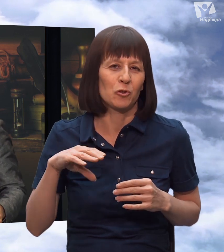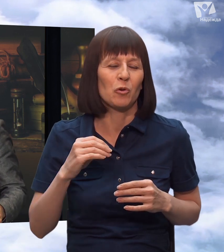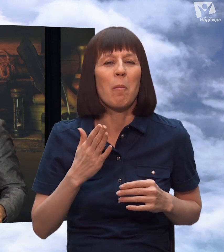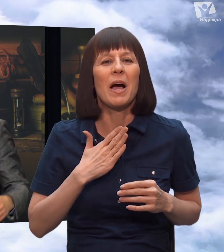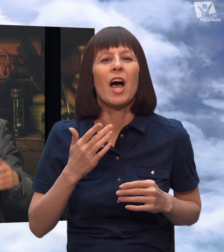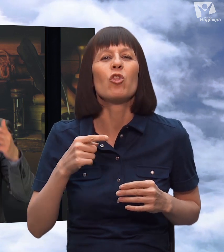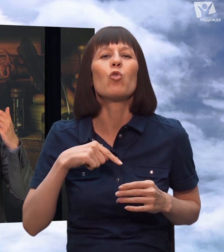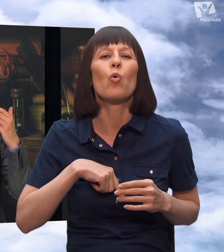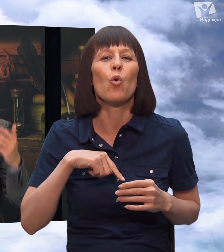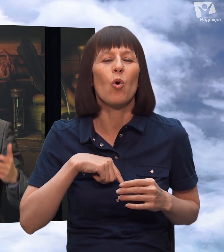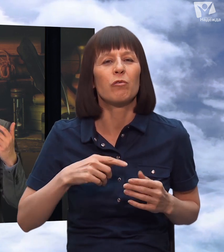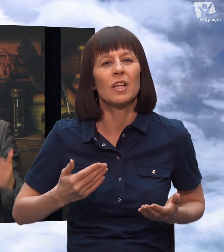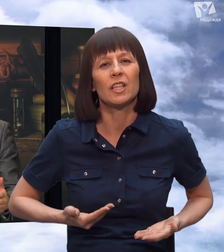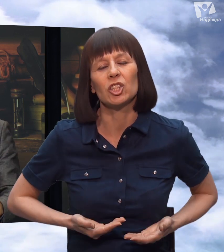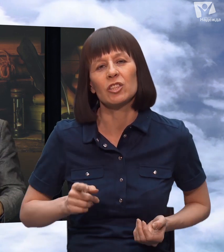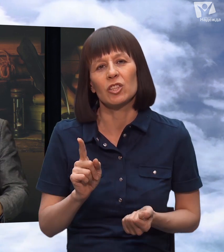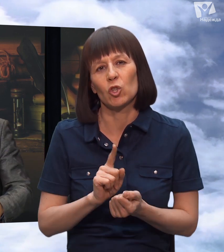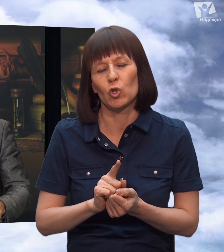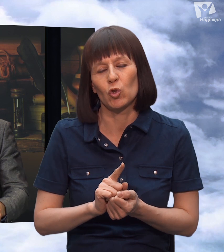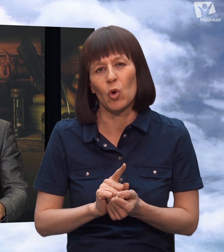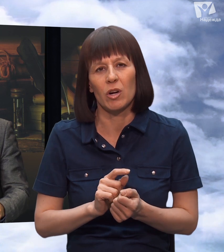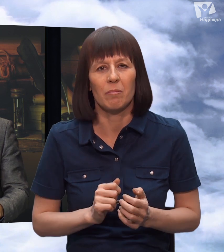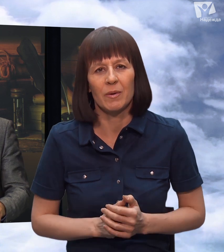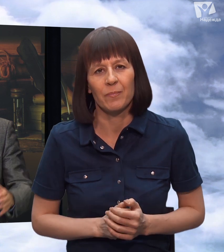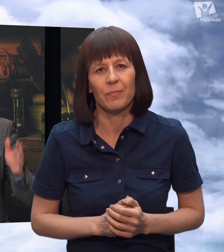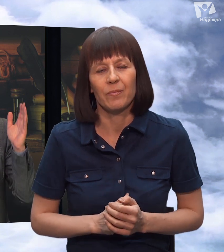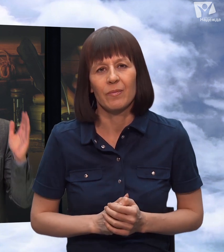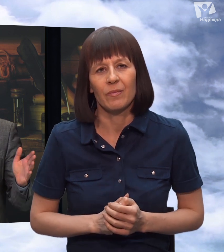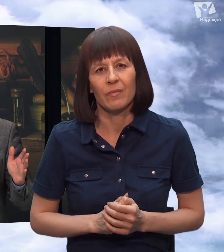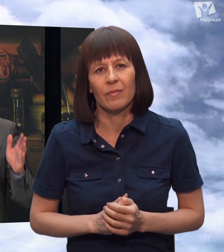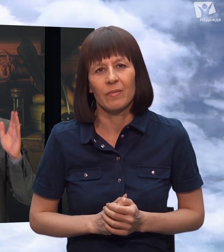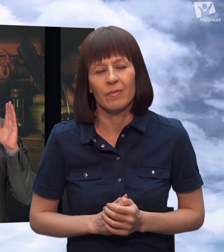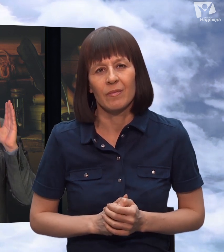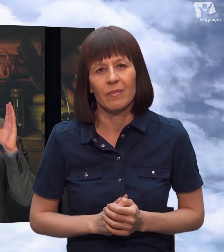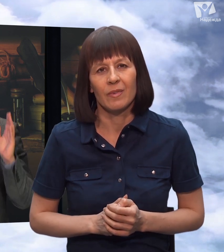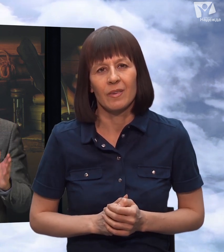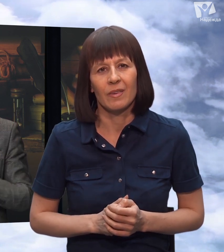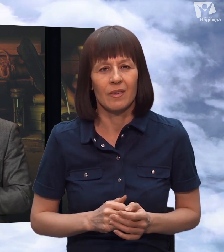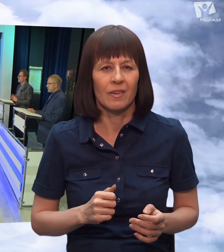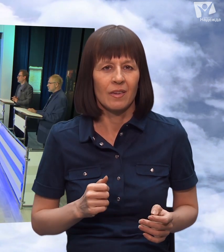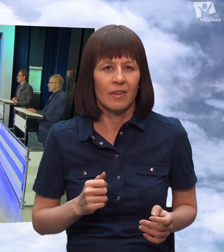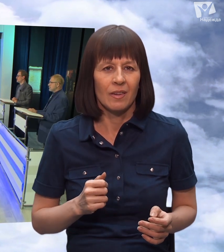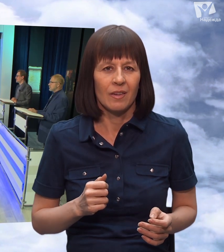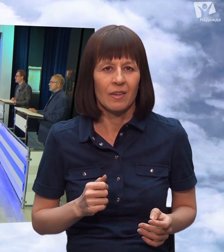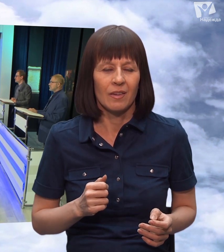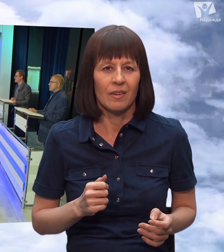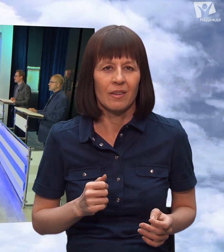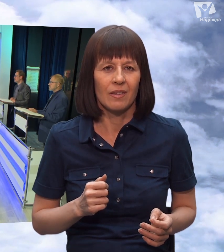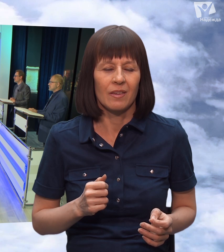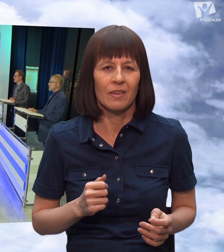духовной жизни вот что должно быть сделано для того чтобы мы сказали ну все теперь у меня действительно все